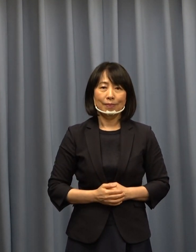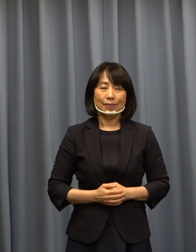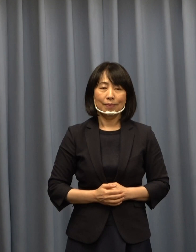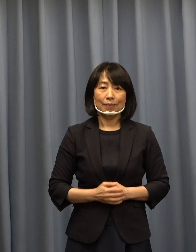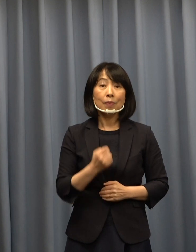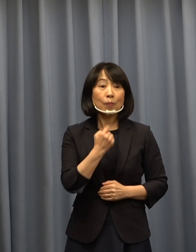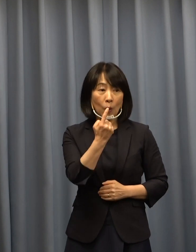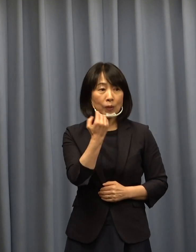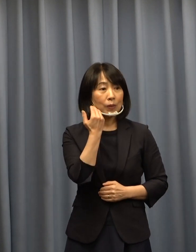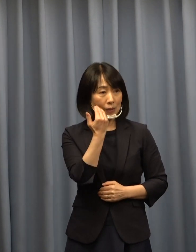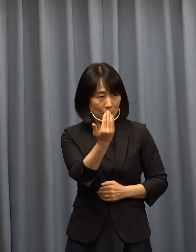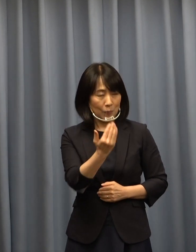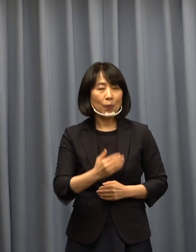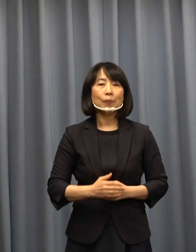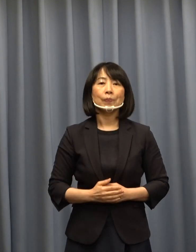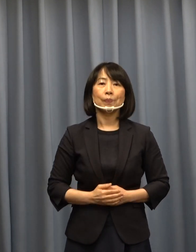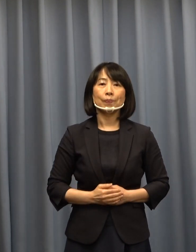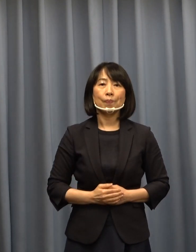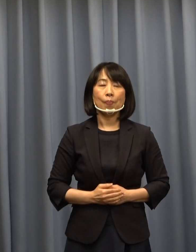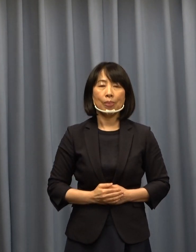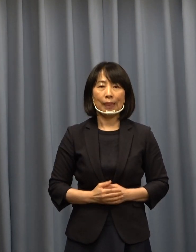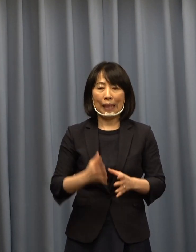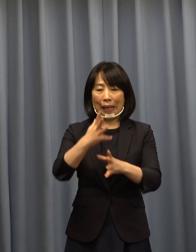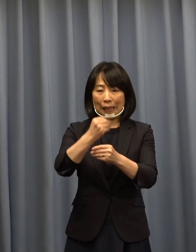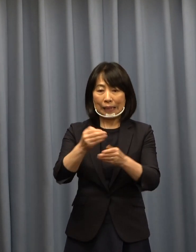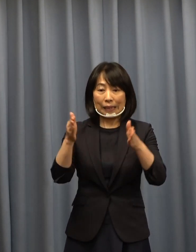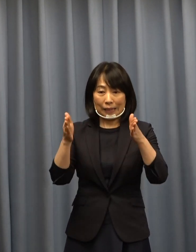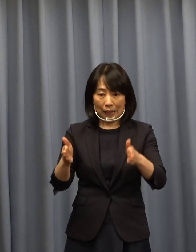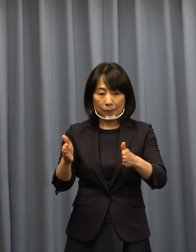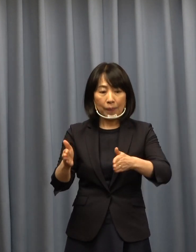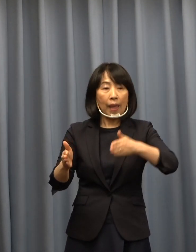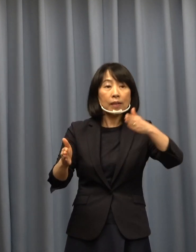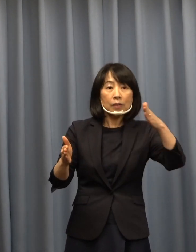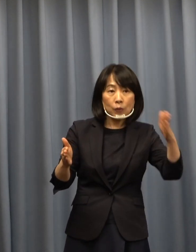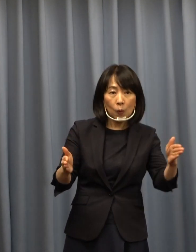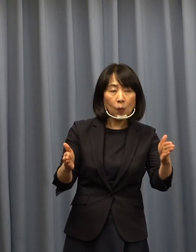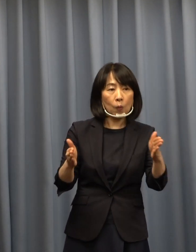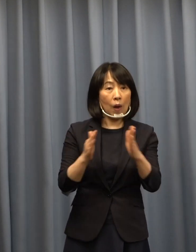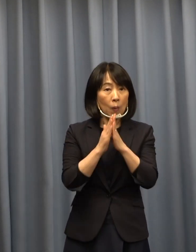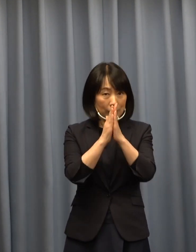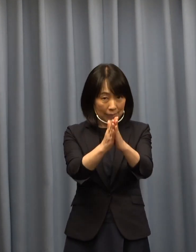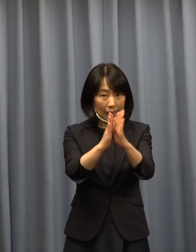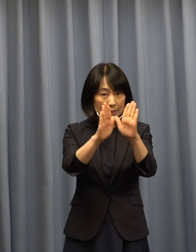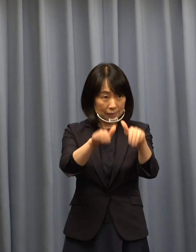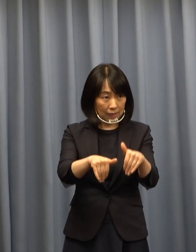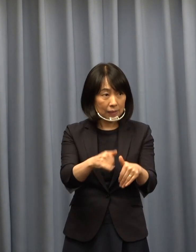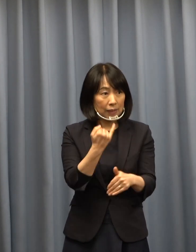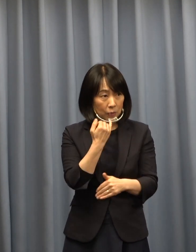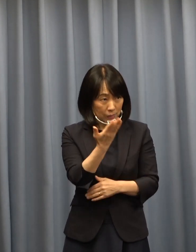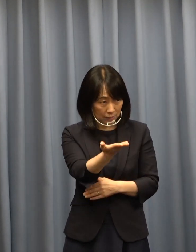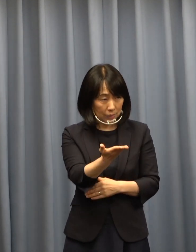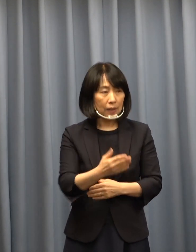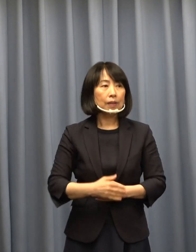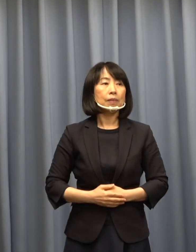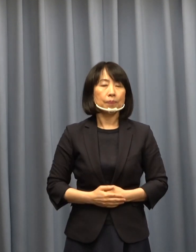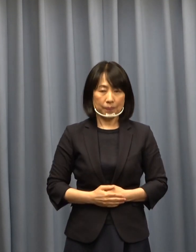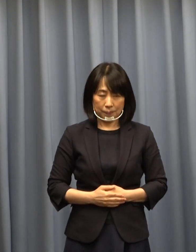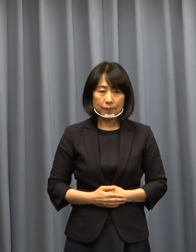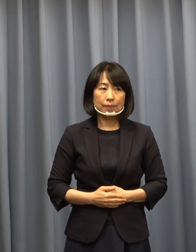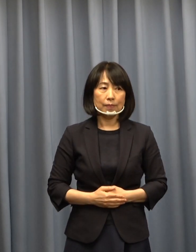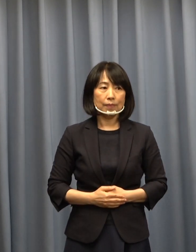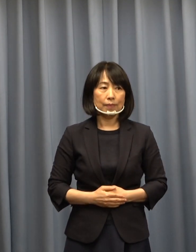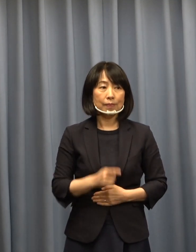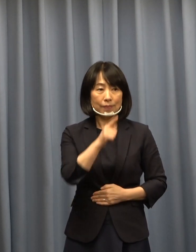。 もう一点ですね、延長の要請をしたということでよろしいです か。8時40分